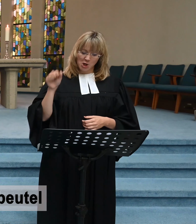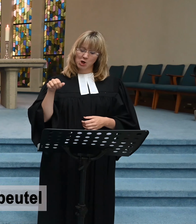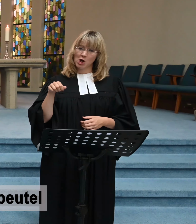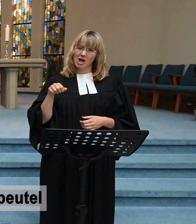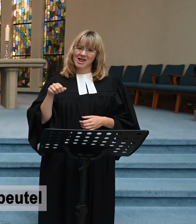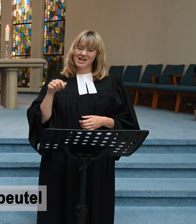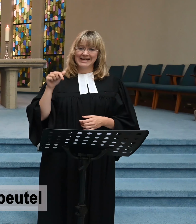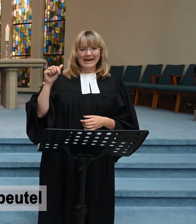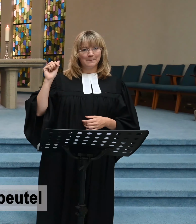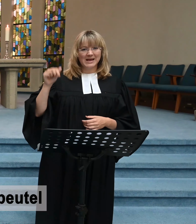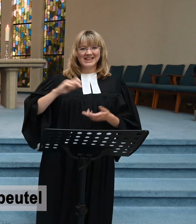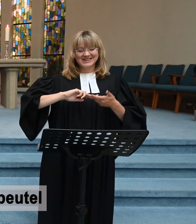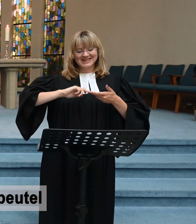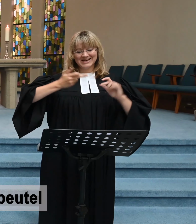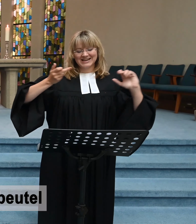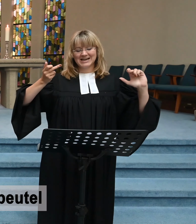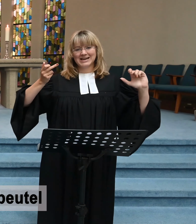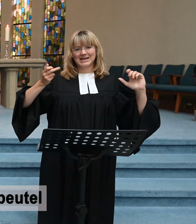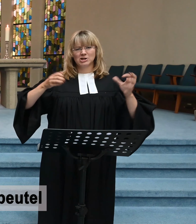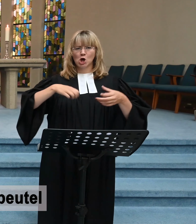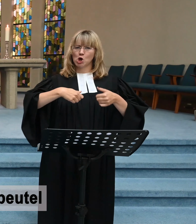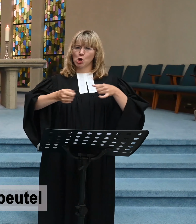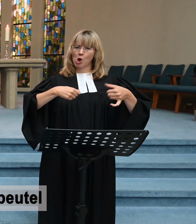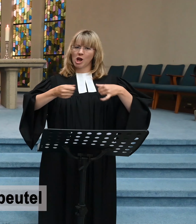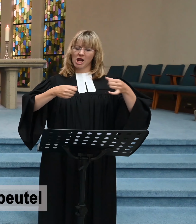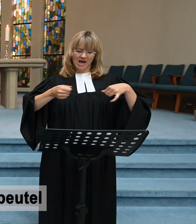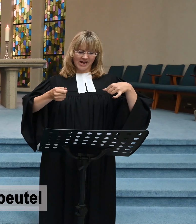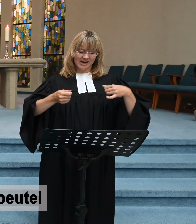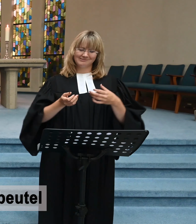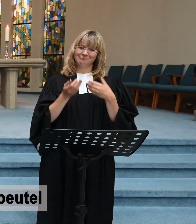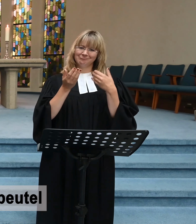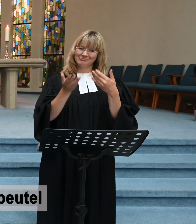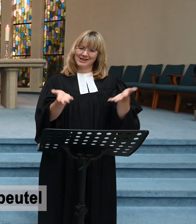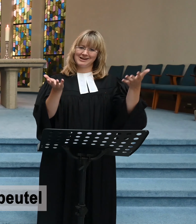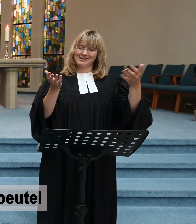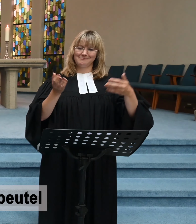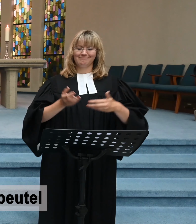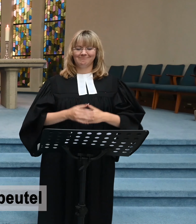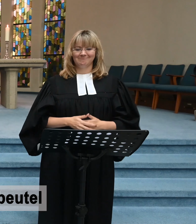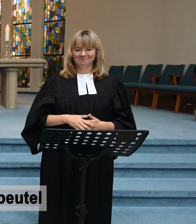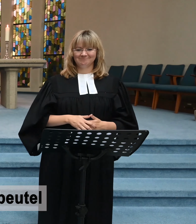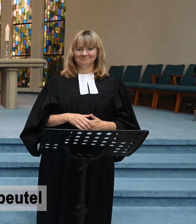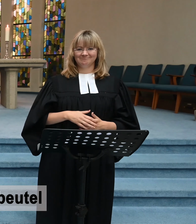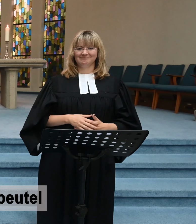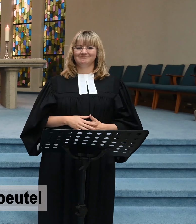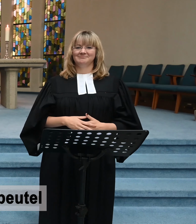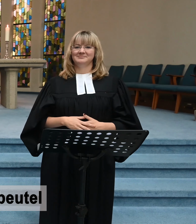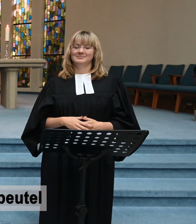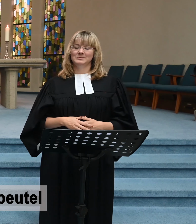Sie sehen jetzt die Möglichkeit eingeblendet, online eine Kollekte zu spenden. Denn